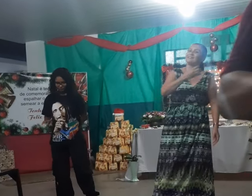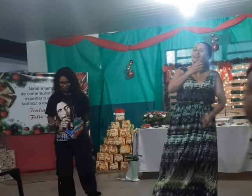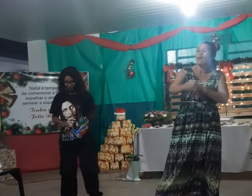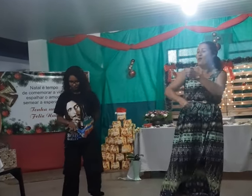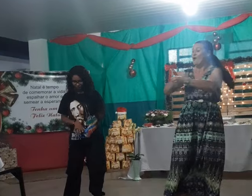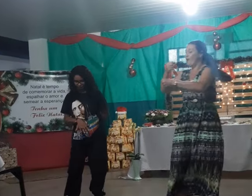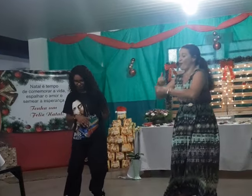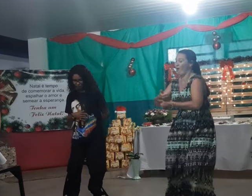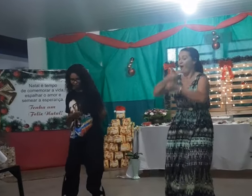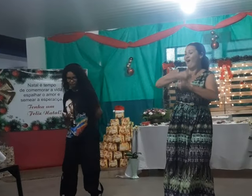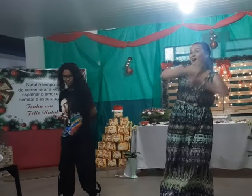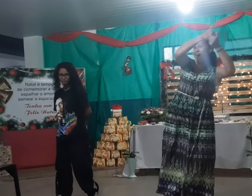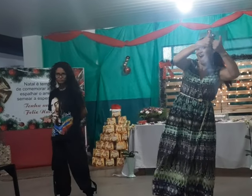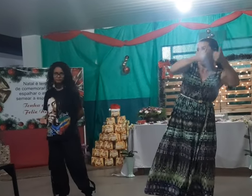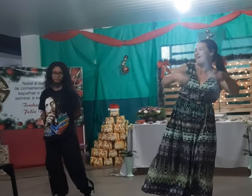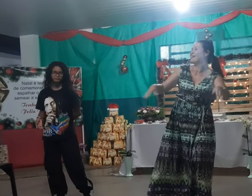e o novo também,